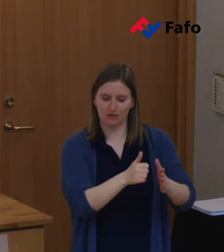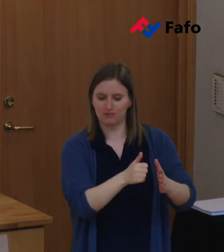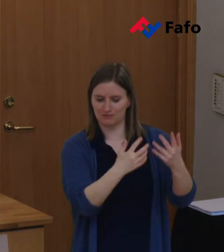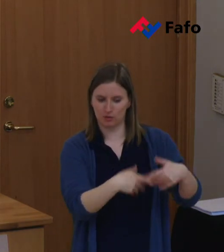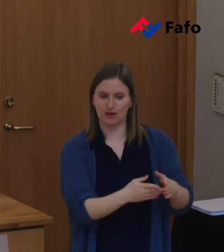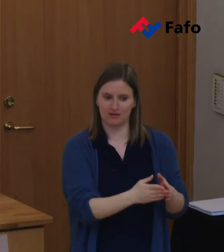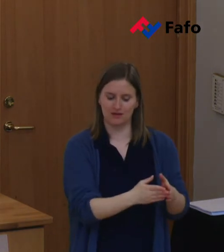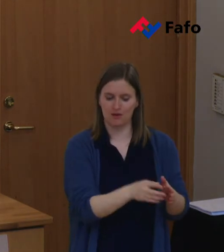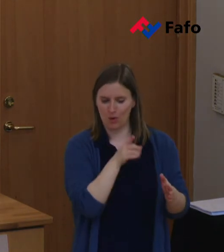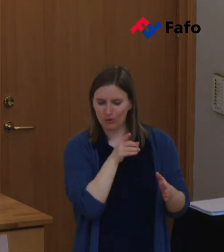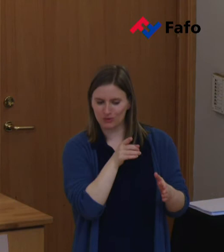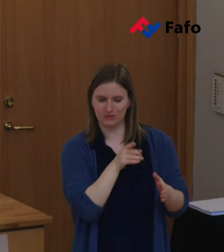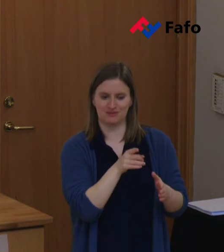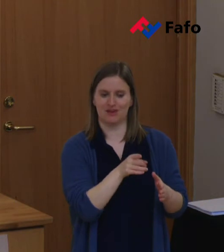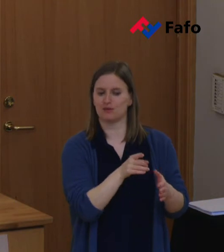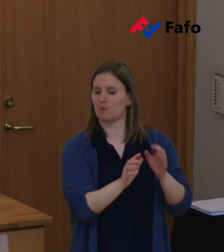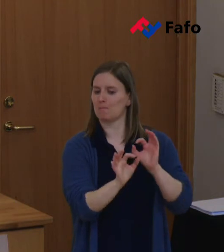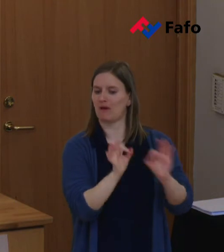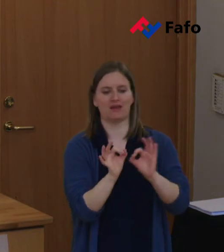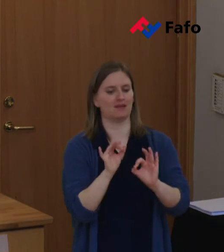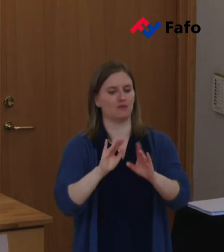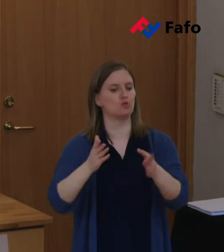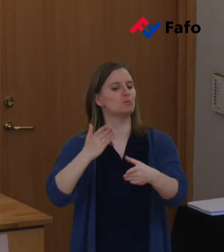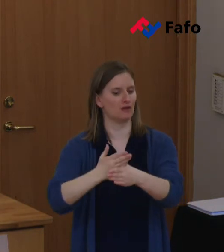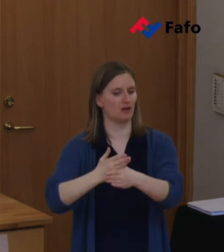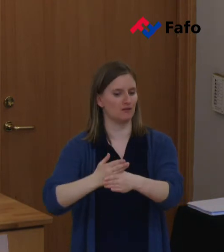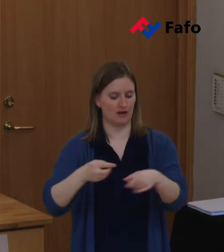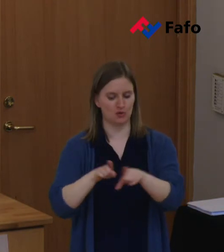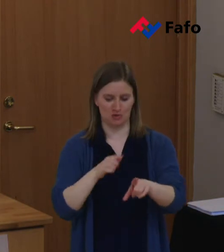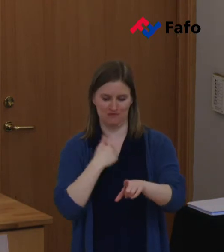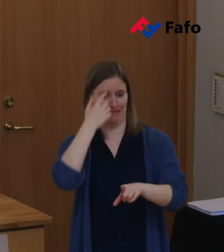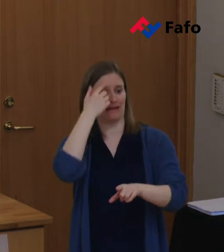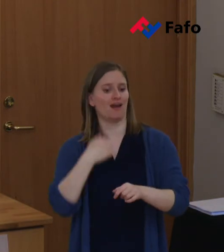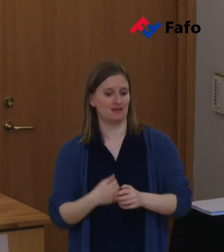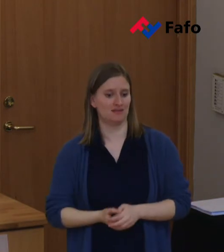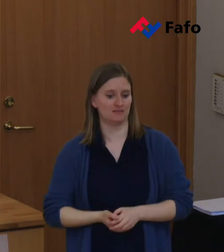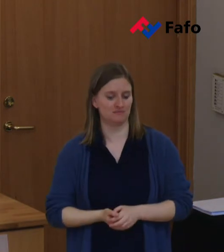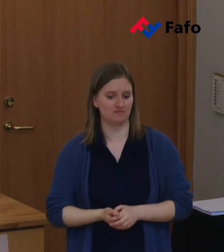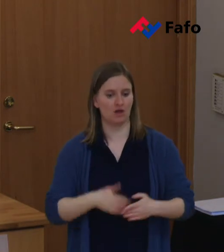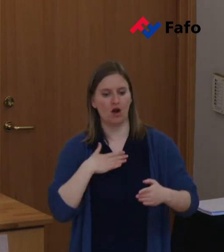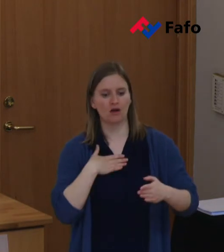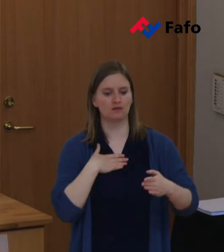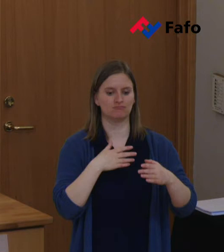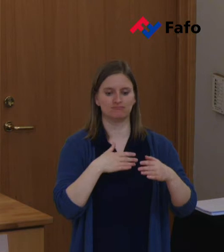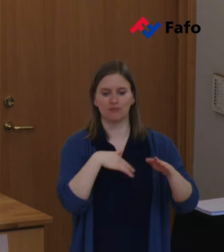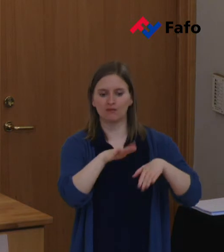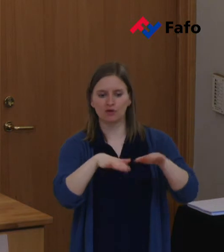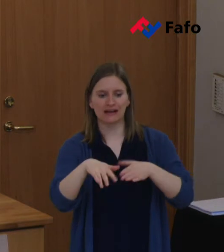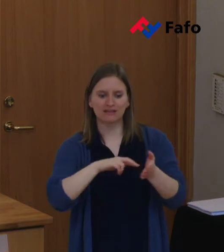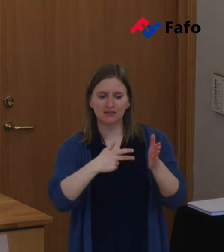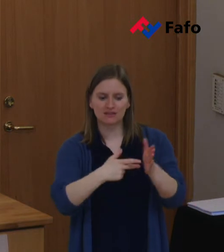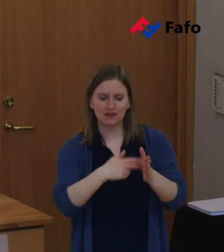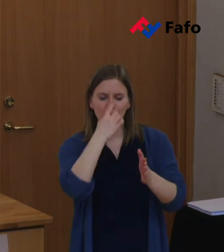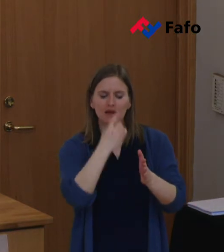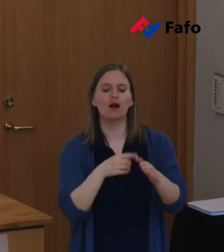innertier mot Husbanken, og det jo sånn vi tenker. Og da det ulike strategier for å tenke